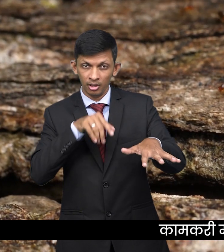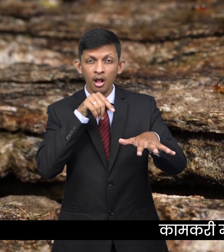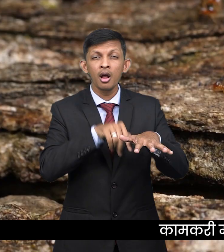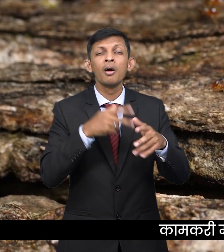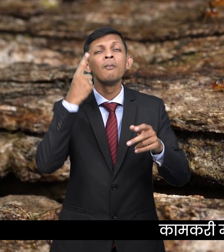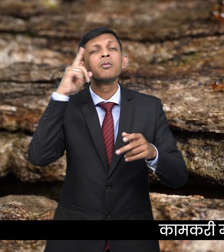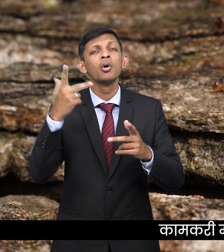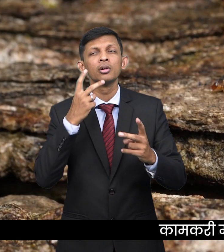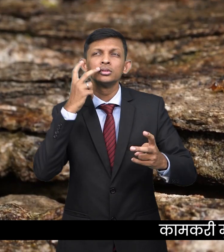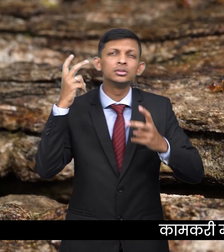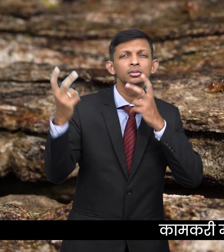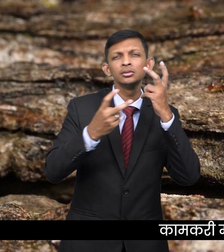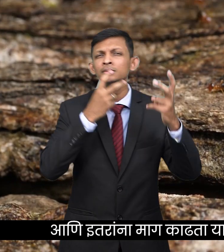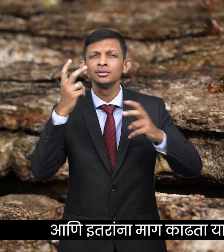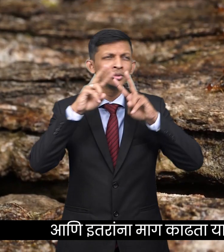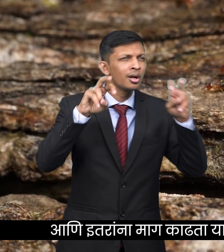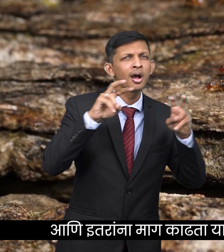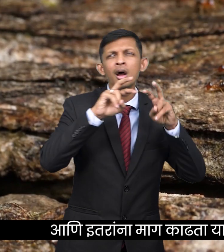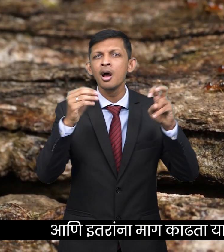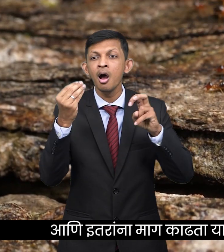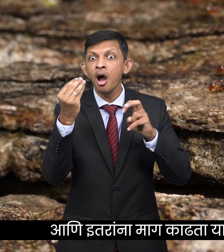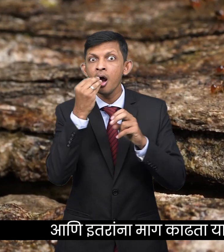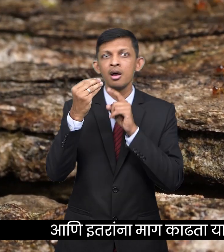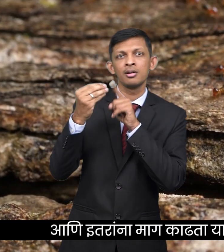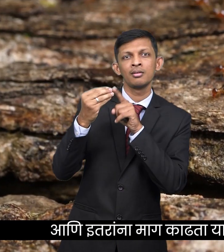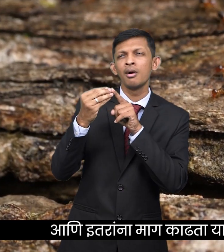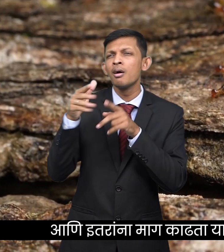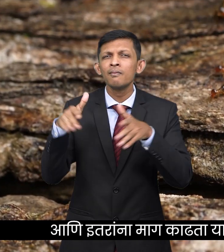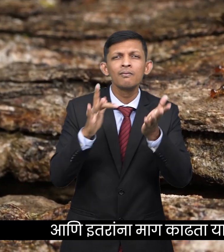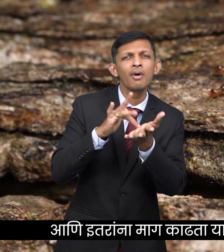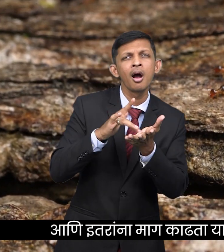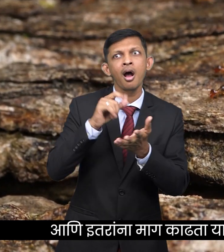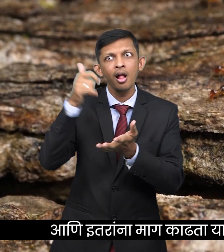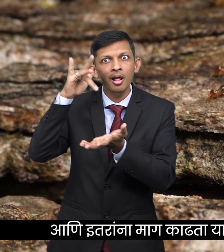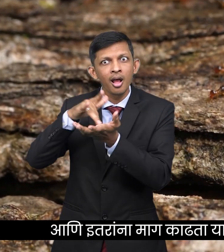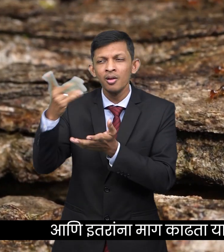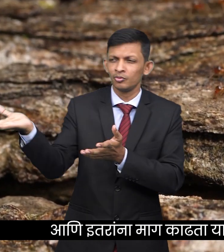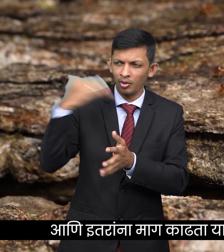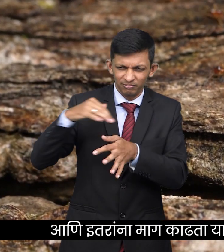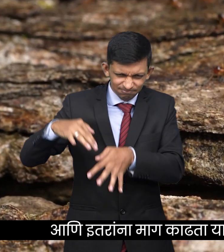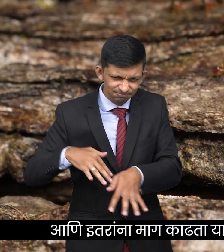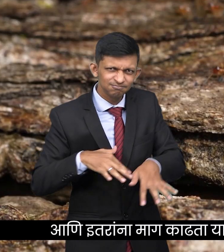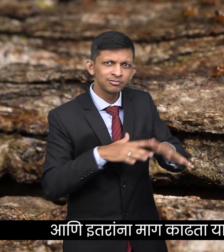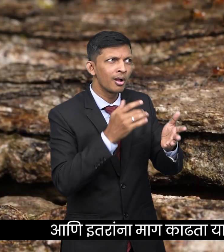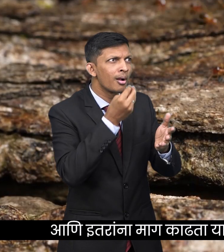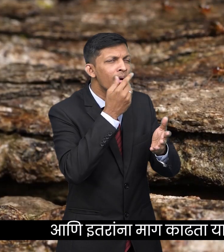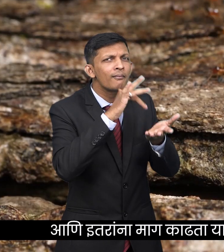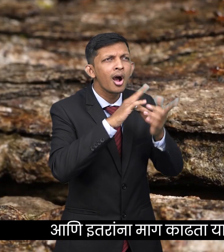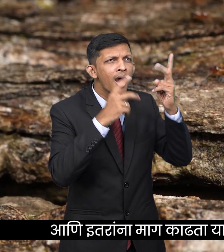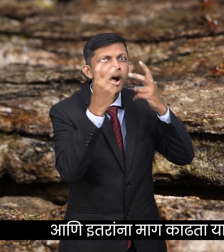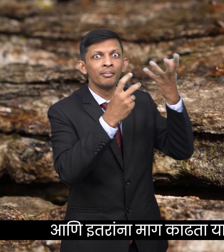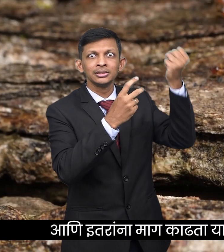कामकरी मुंग्या अन्नाचा शोध घेतात आणि इतरांना माग काढता यावा यासाठी वासाने